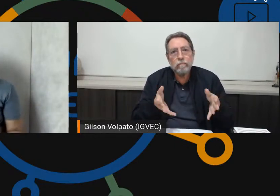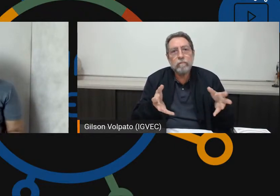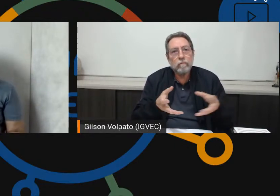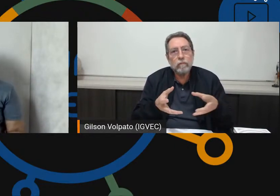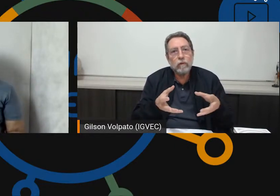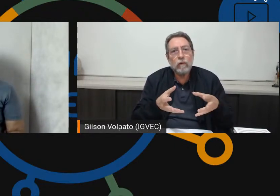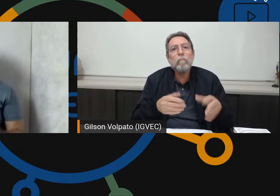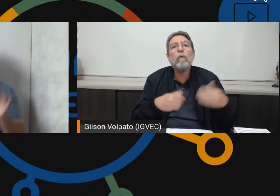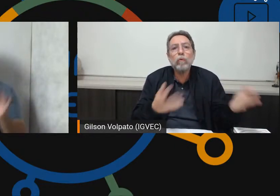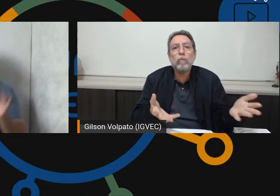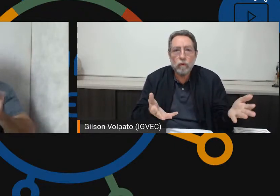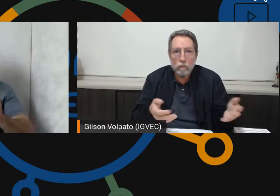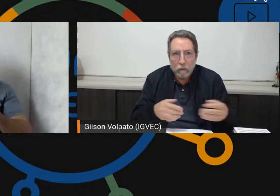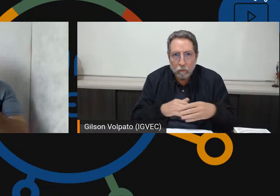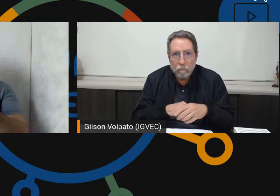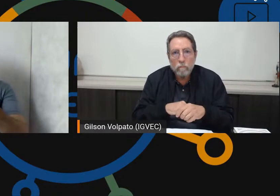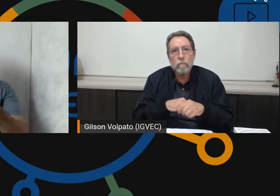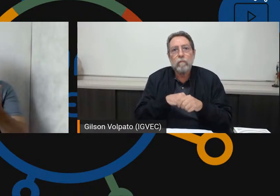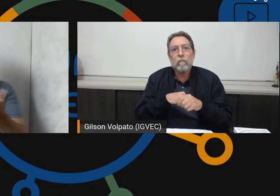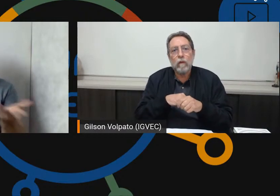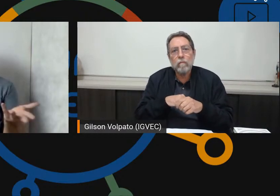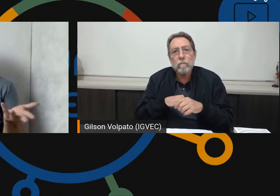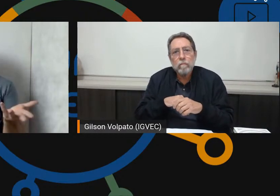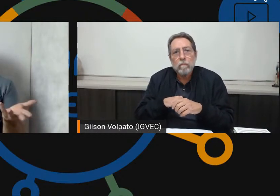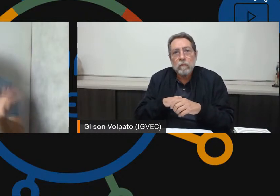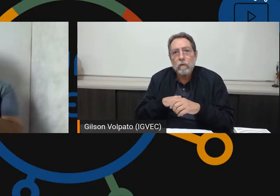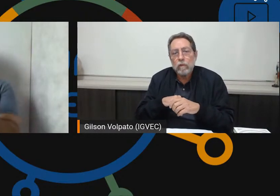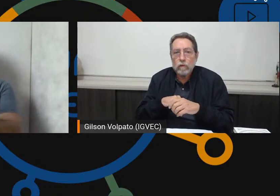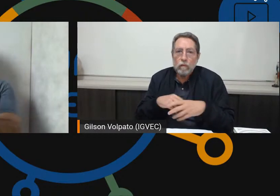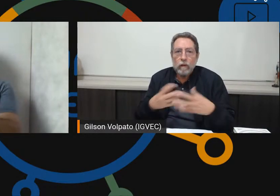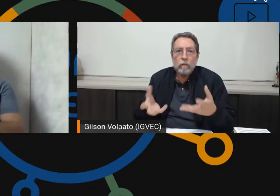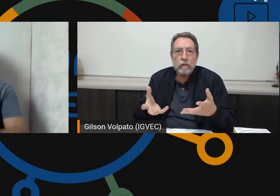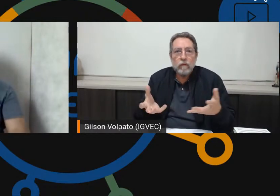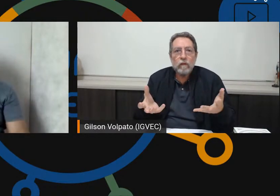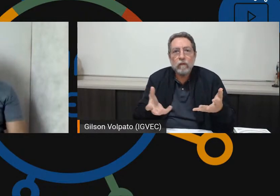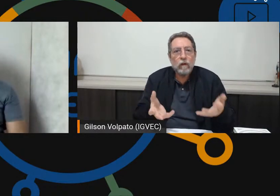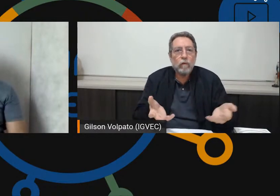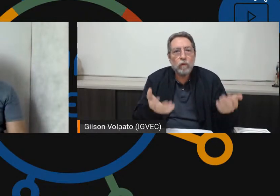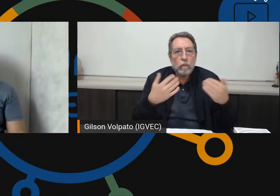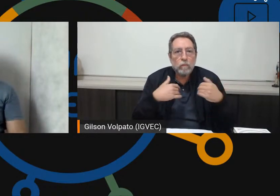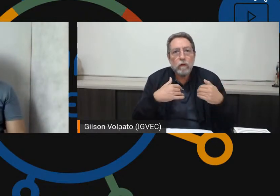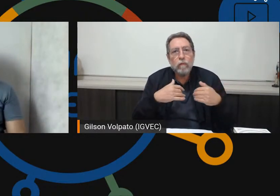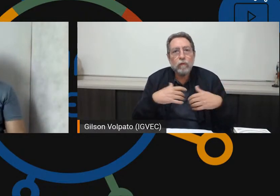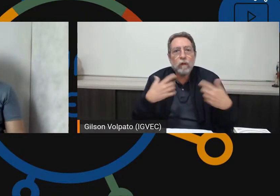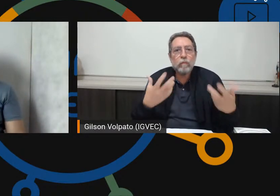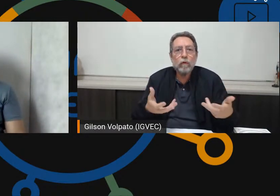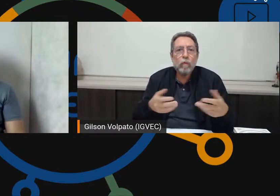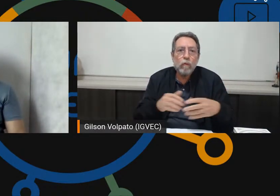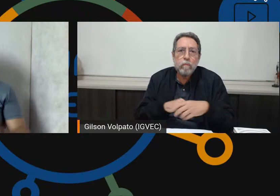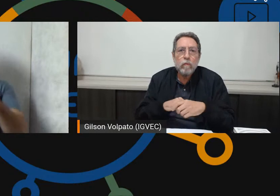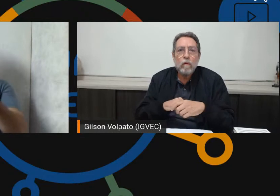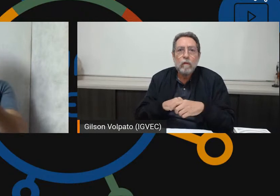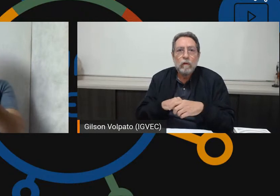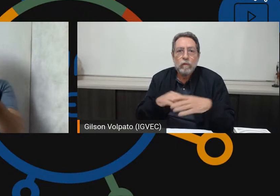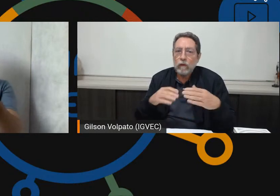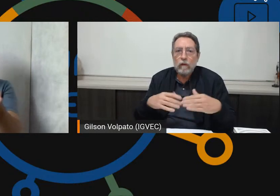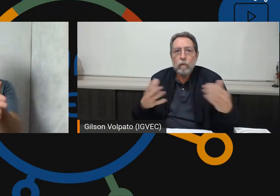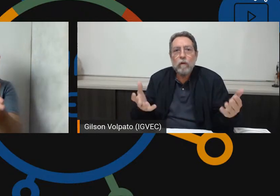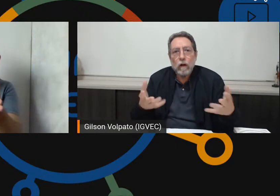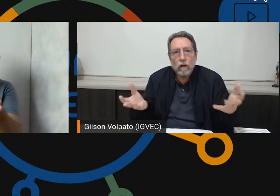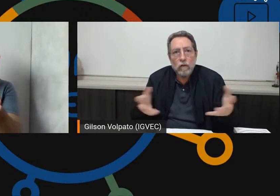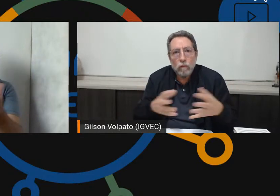ela, você não produz conhecimento. Né? Você só faz a pesquisa, gera o conhecimento para você, para o seu grupo.